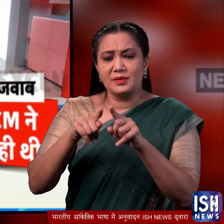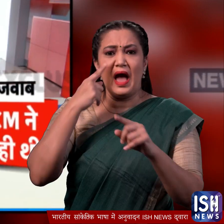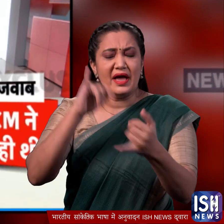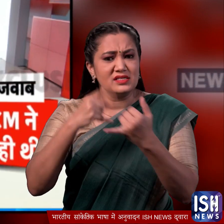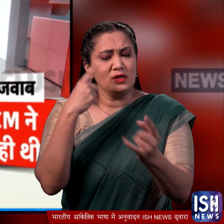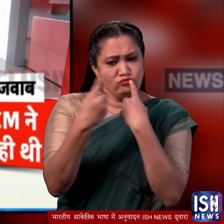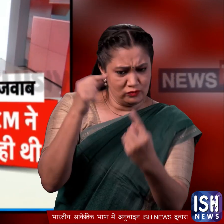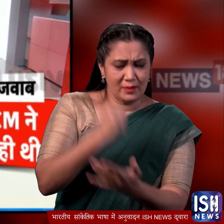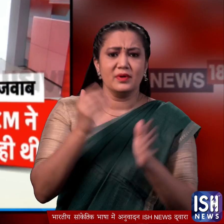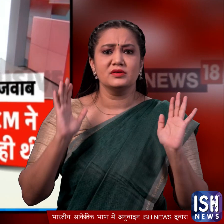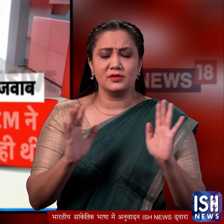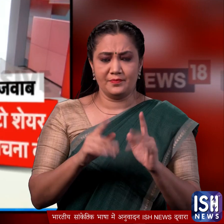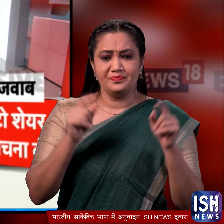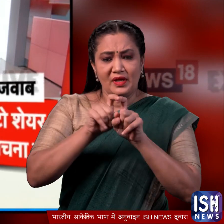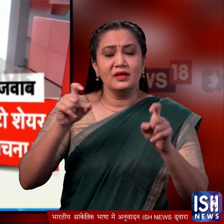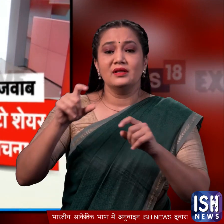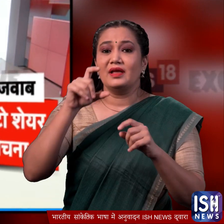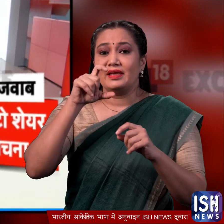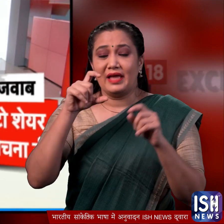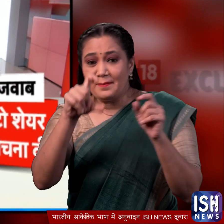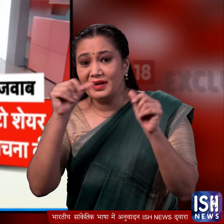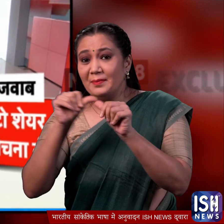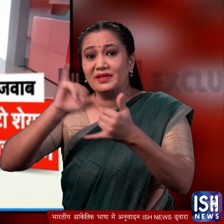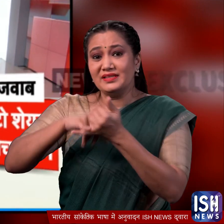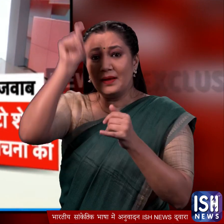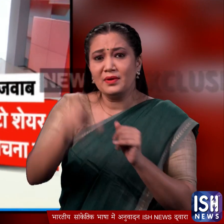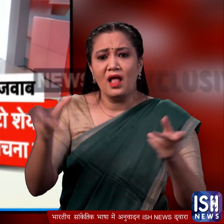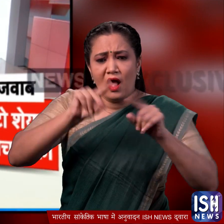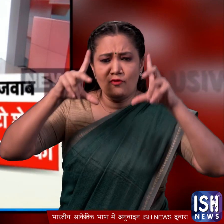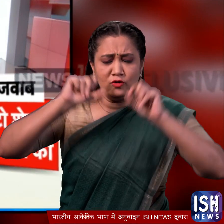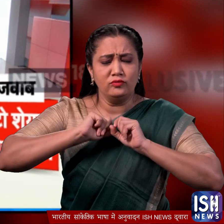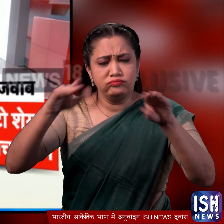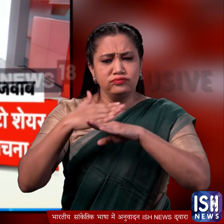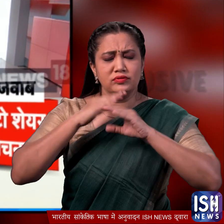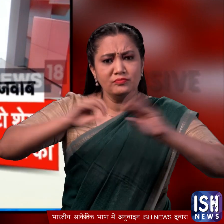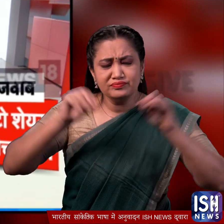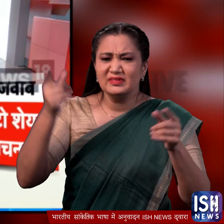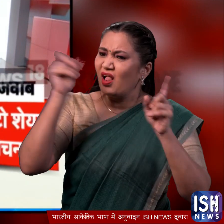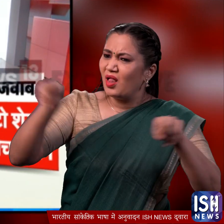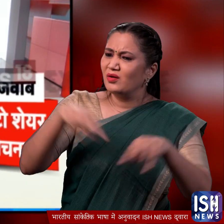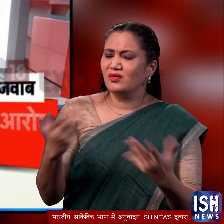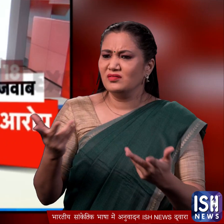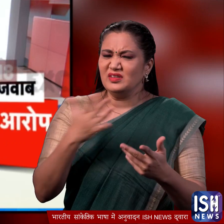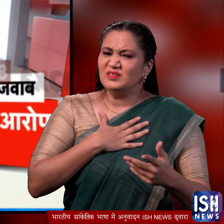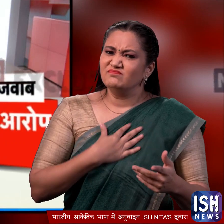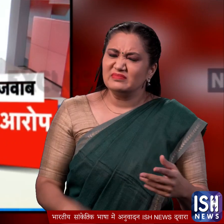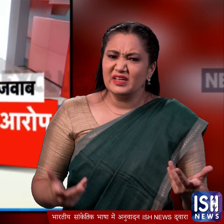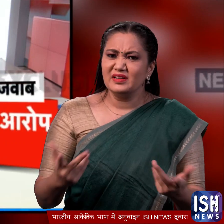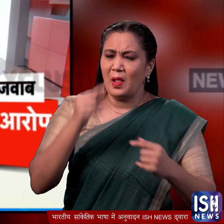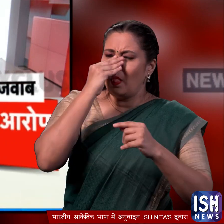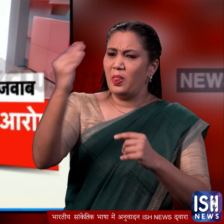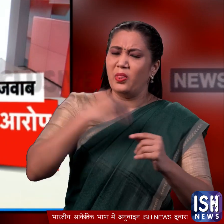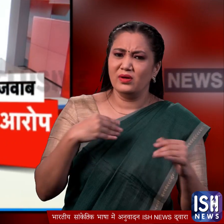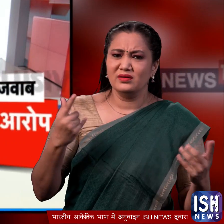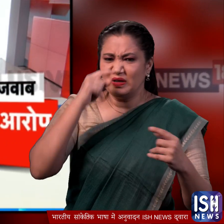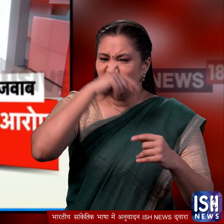लिंक की जांच करवाएंगे। यही नहीं, उन्होंने कैप्टन के साथ उनकी फोटो को बार बार शेयर करने वालों की आलोचना की और कहा कि उन्हें दुख है कि उन्हें